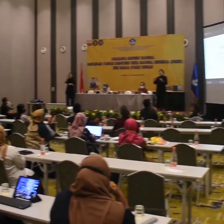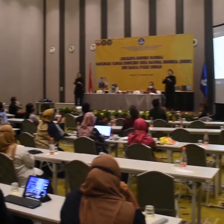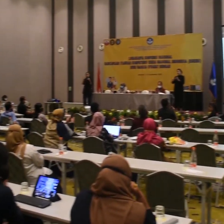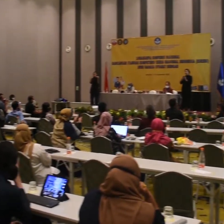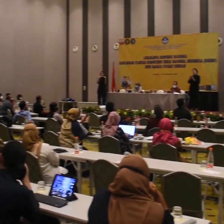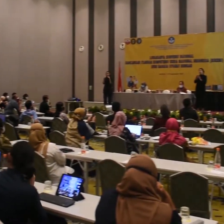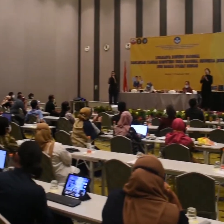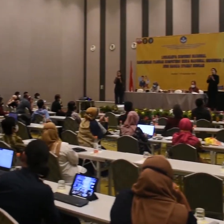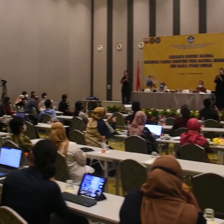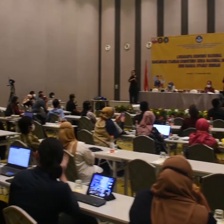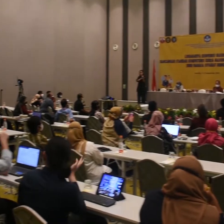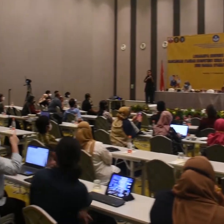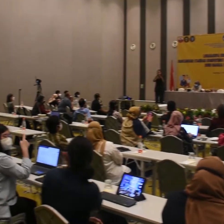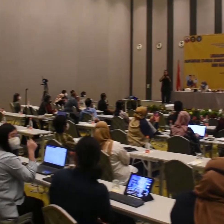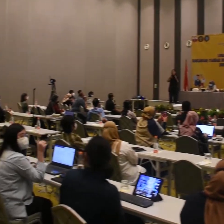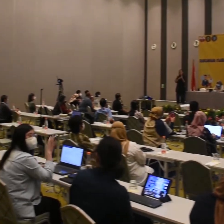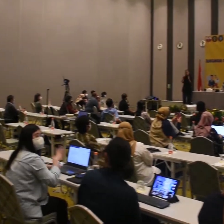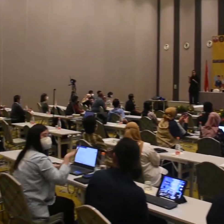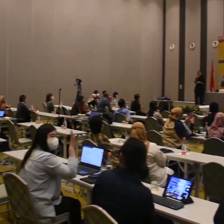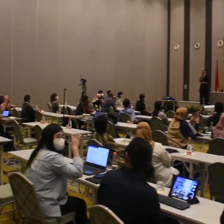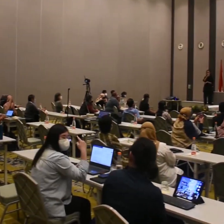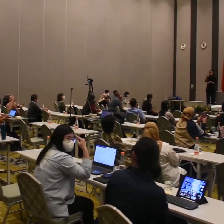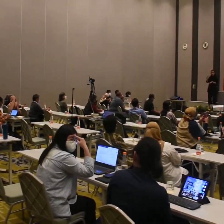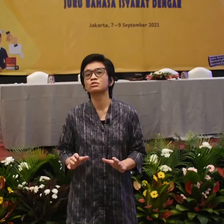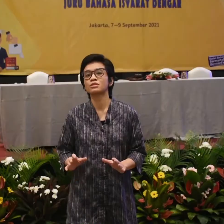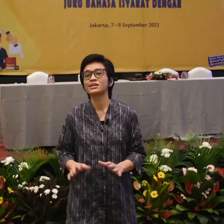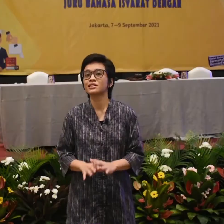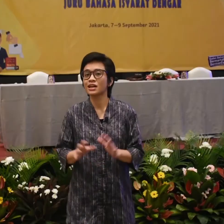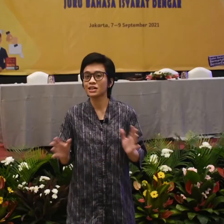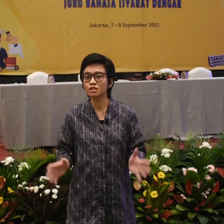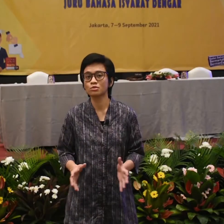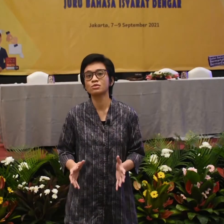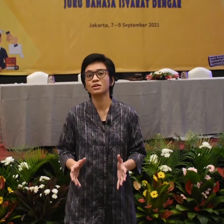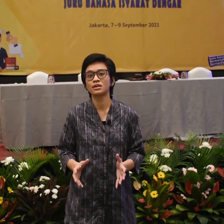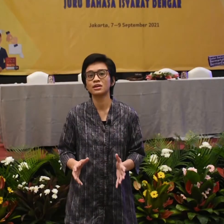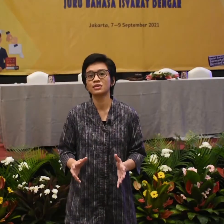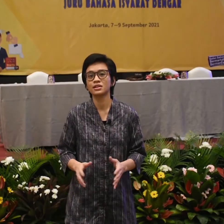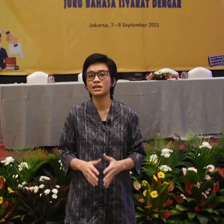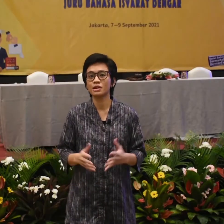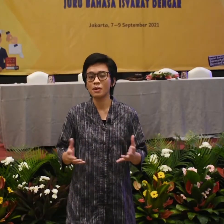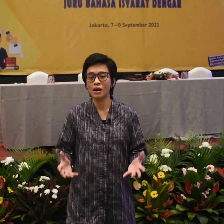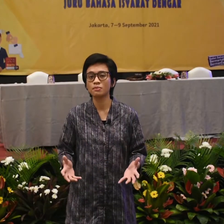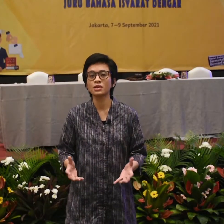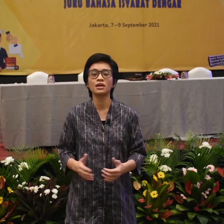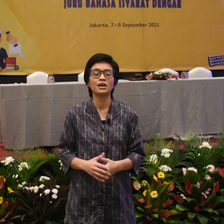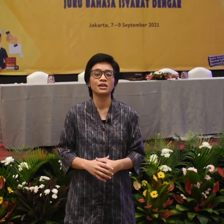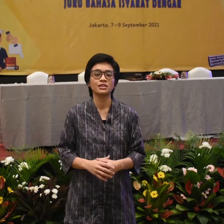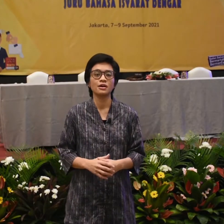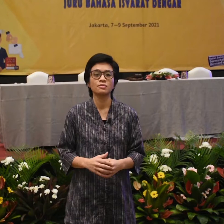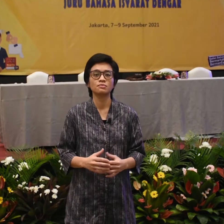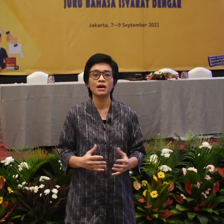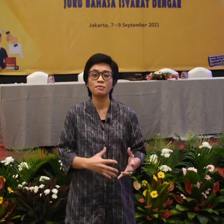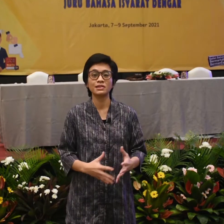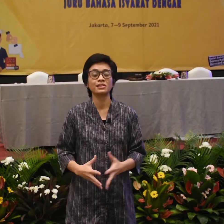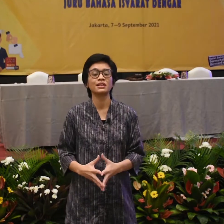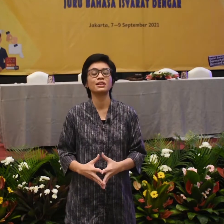kalanya hal-hal yang terkait dengan unsur eksternal itu tidak kita pahami, yang menghambat kita di